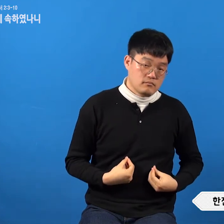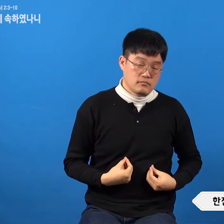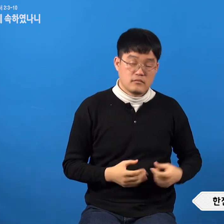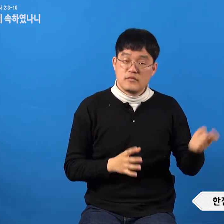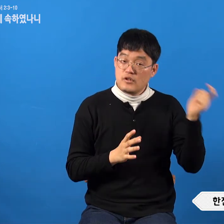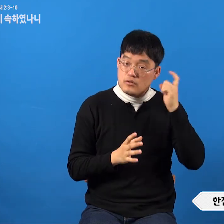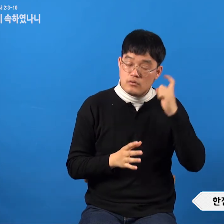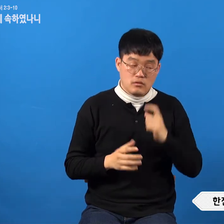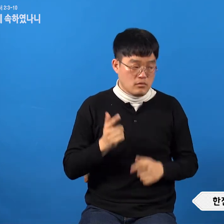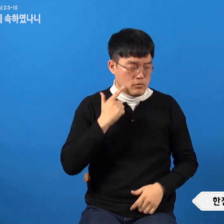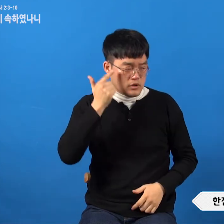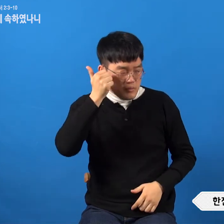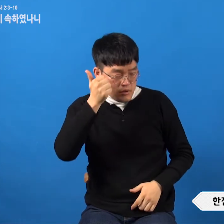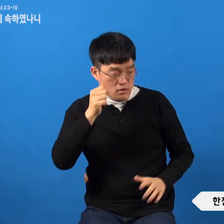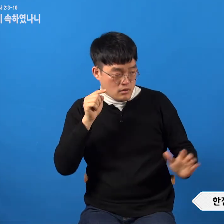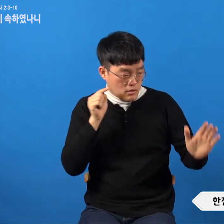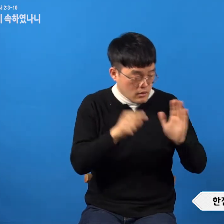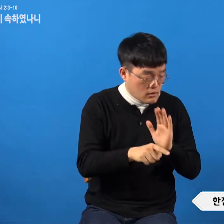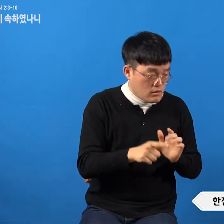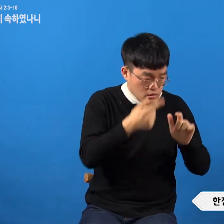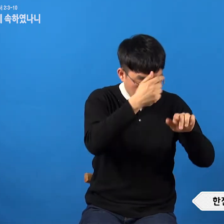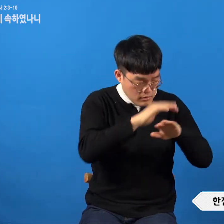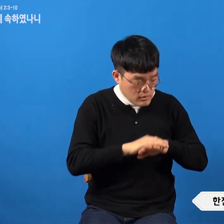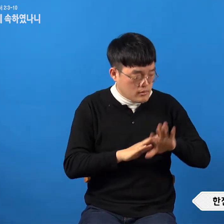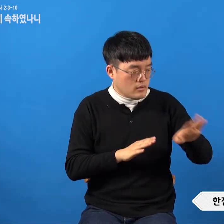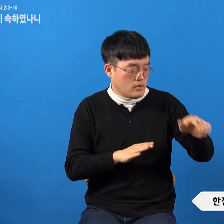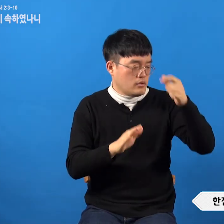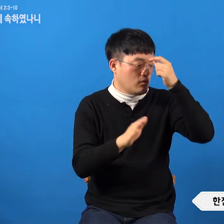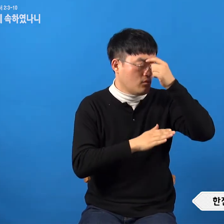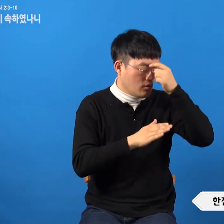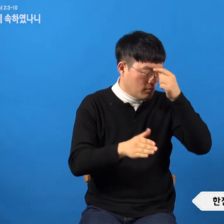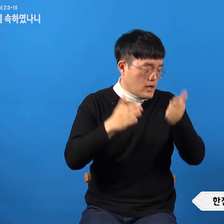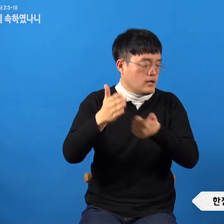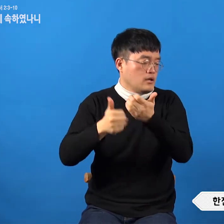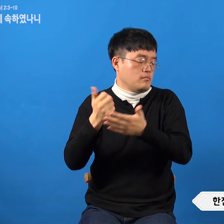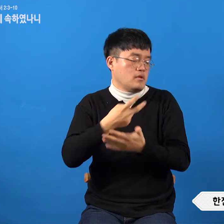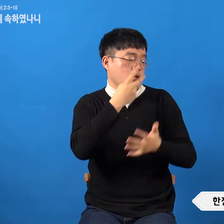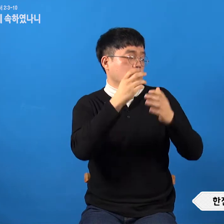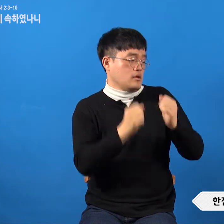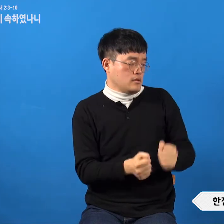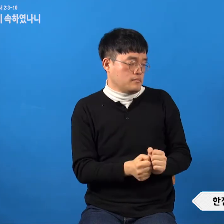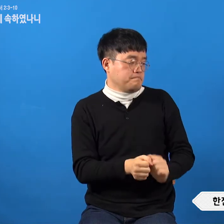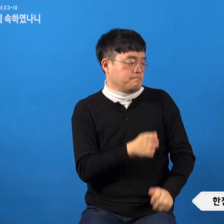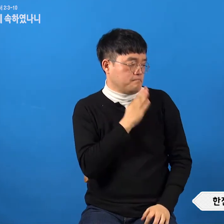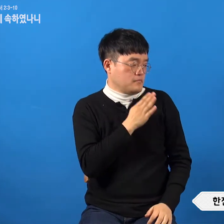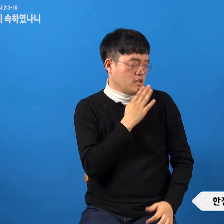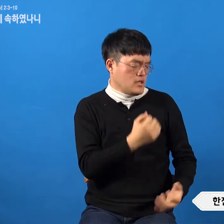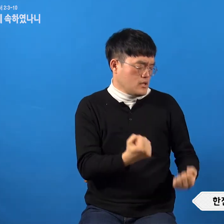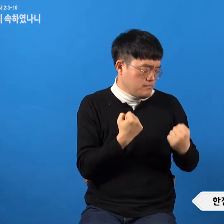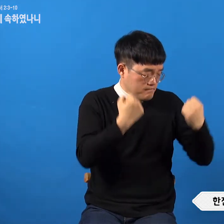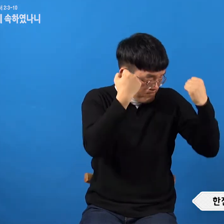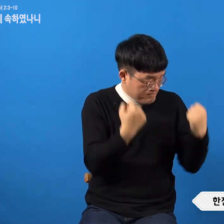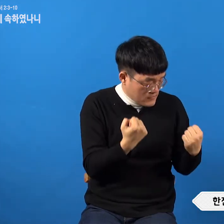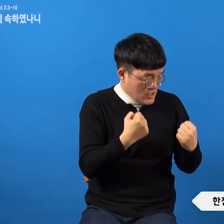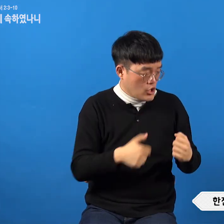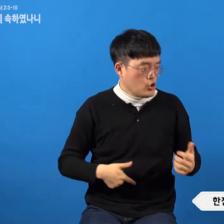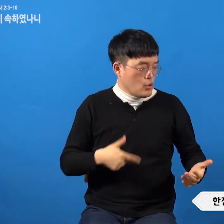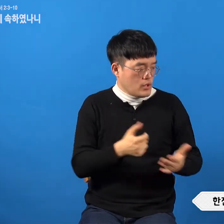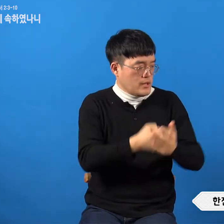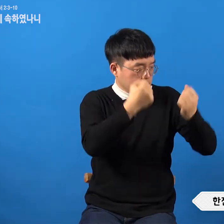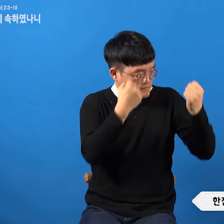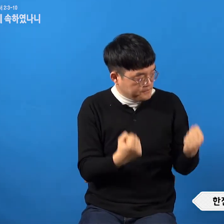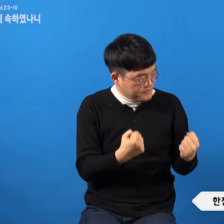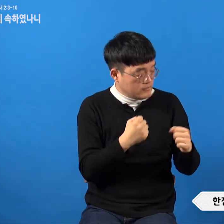달려갔습니다. 예배를 드리면서 목사님이 성도님, 하나님 살아계시지 않습니까? 힘을 내십시오. 용기를